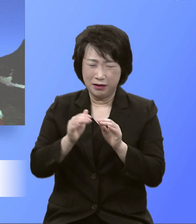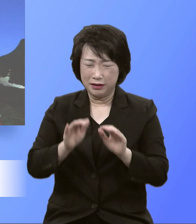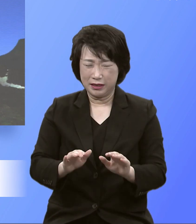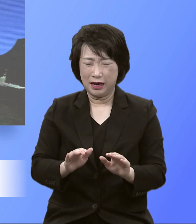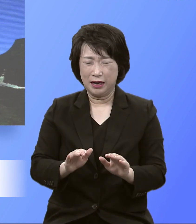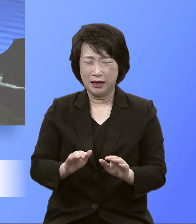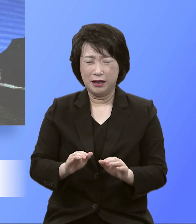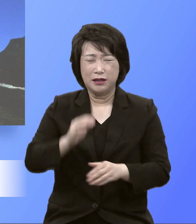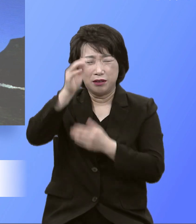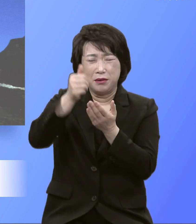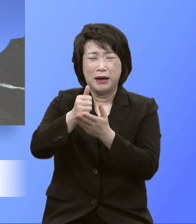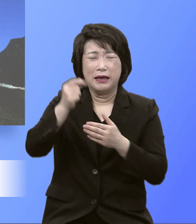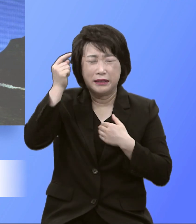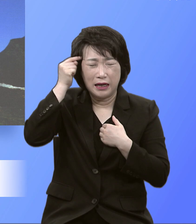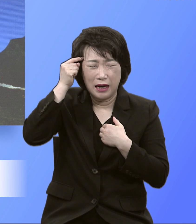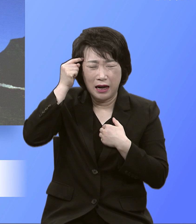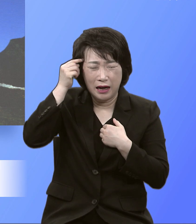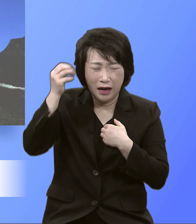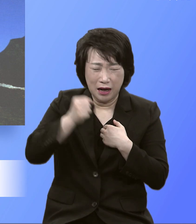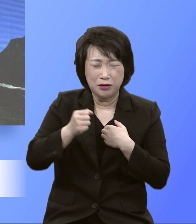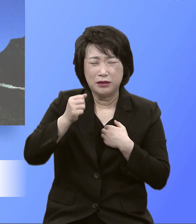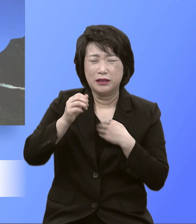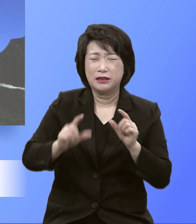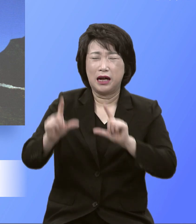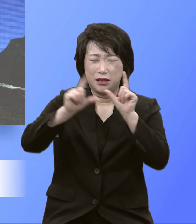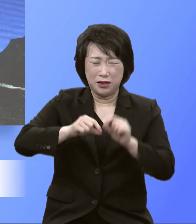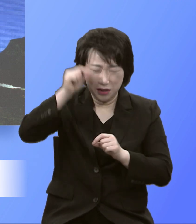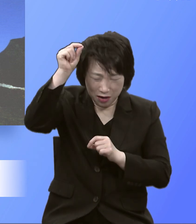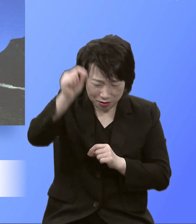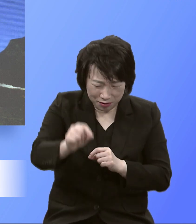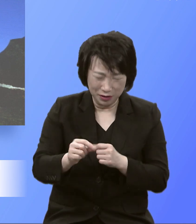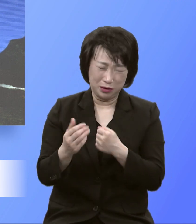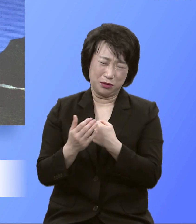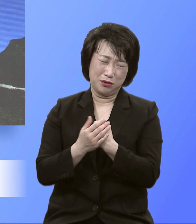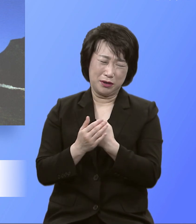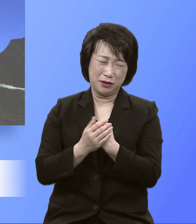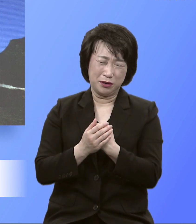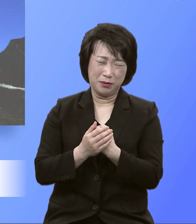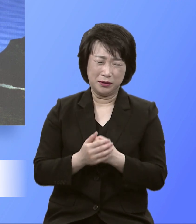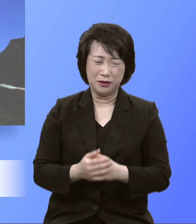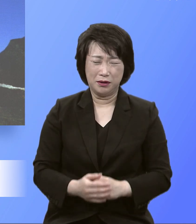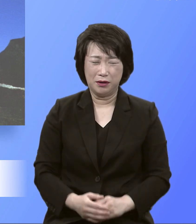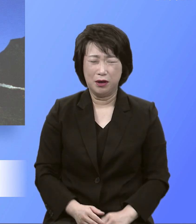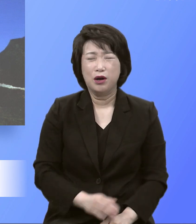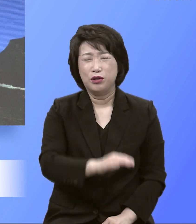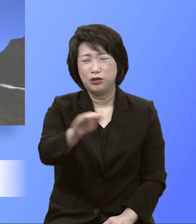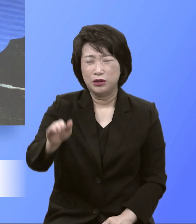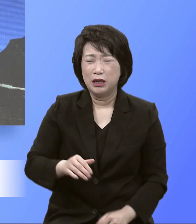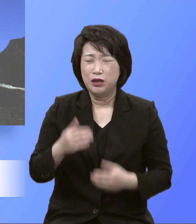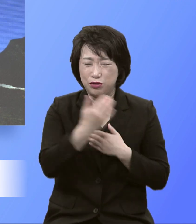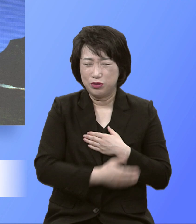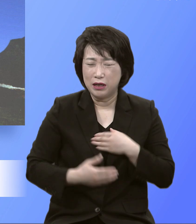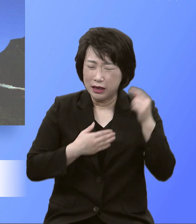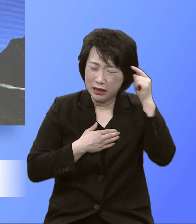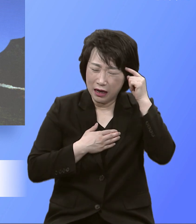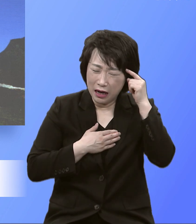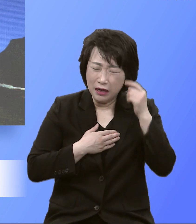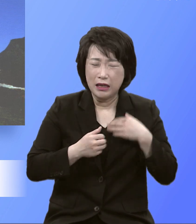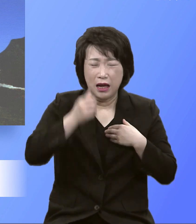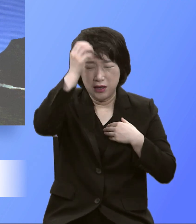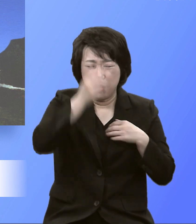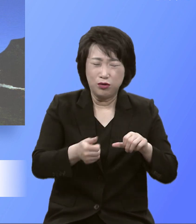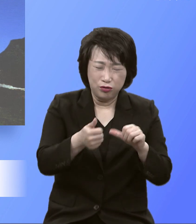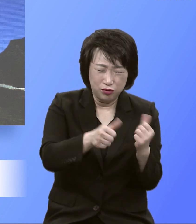제거해버리고 성령의 생각으로 영원히 살게 하옵소서. 저들을 육신의 생각으로